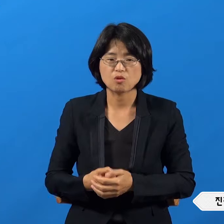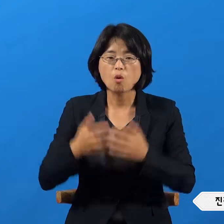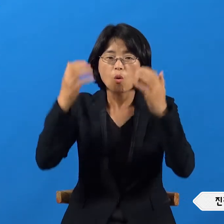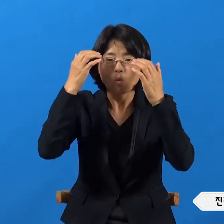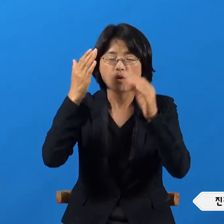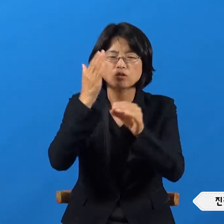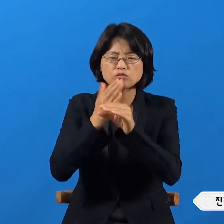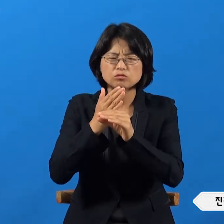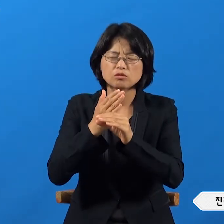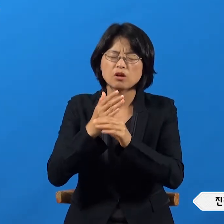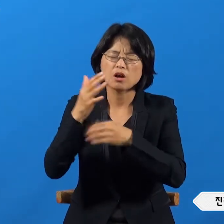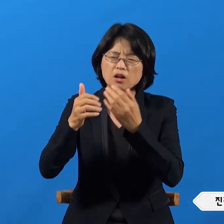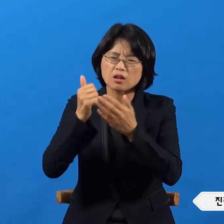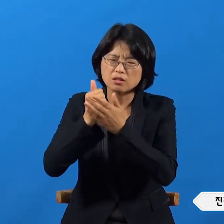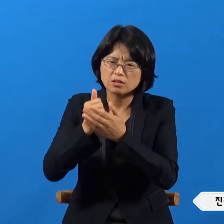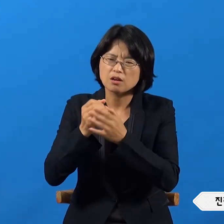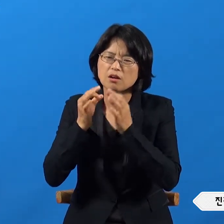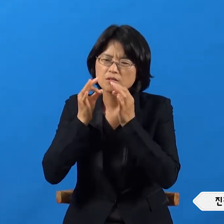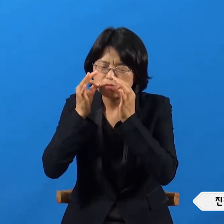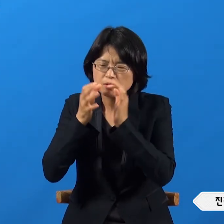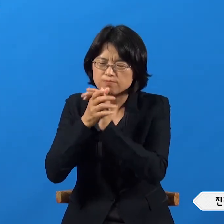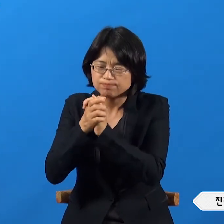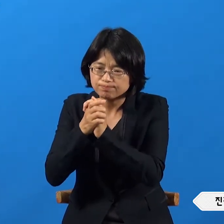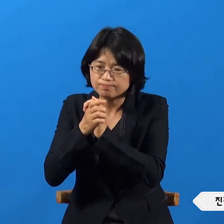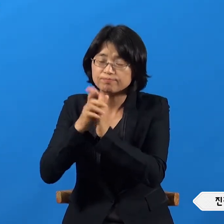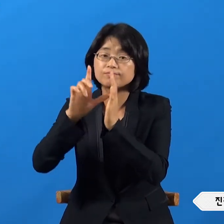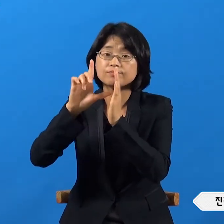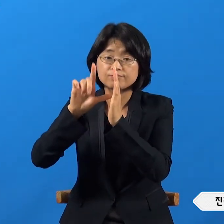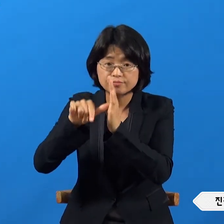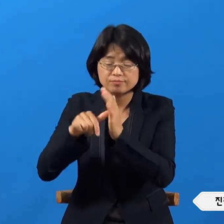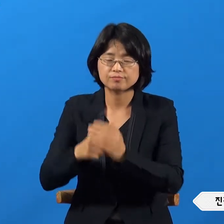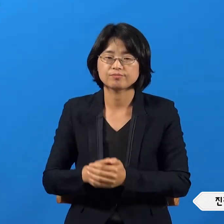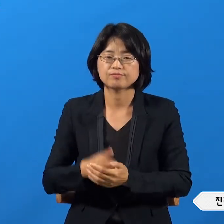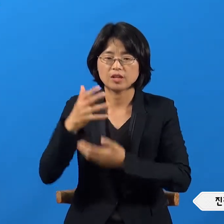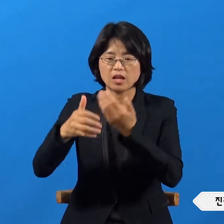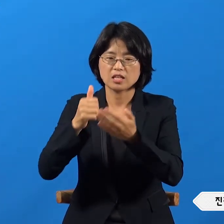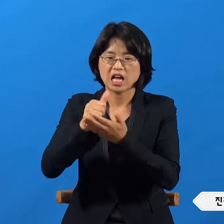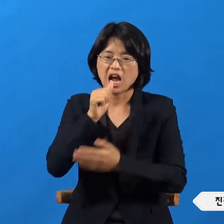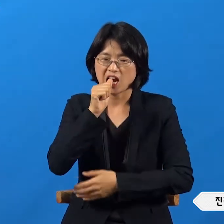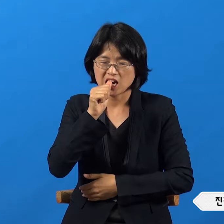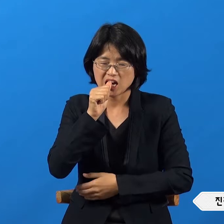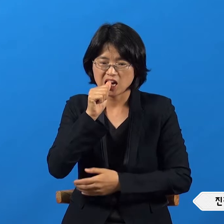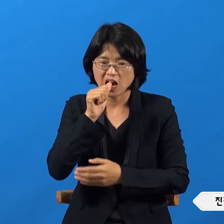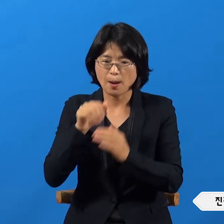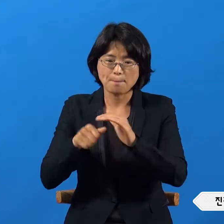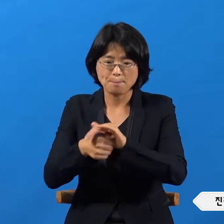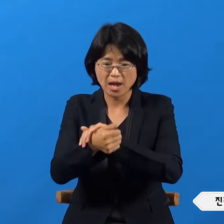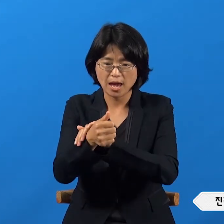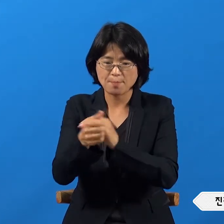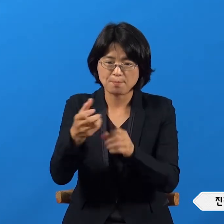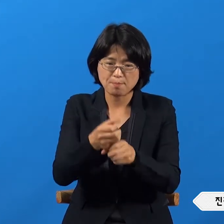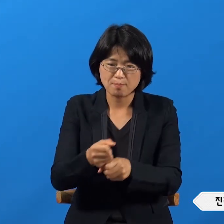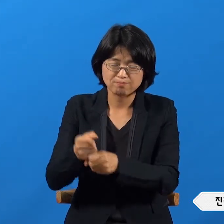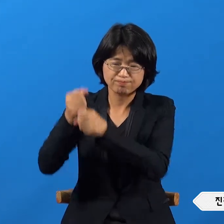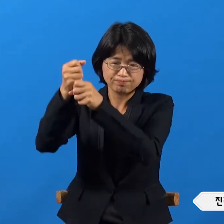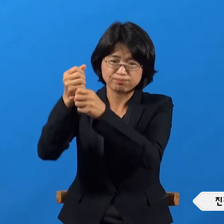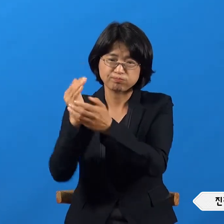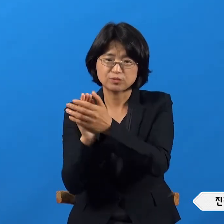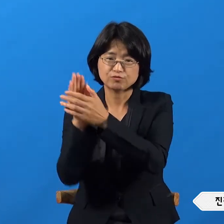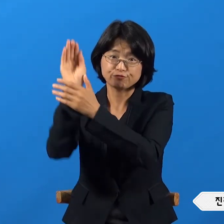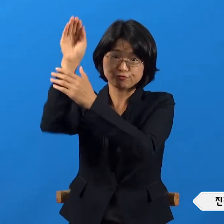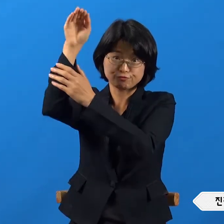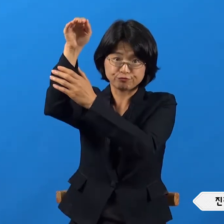됩니다. 하나님께서 놋뱀을 만들어서 높게 들게 하시고 그 놋뱀을 본 자마다 구원을